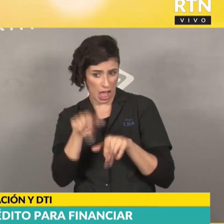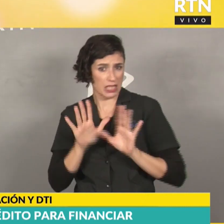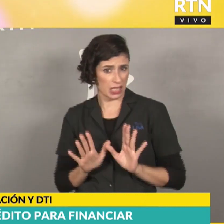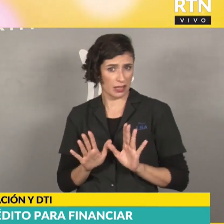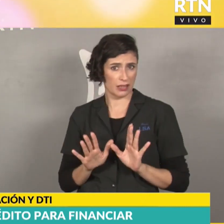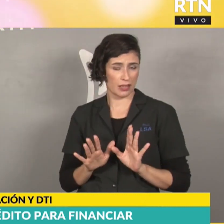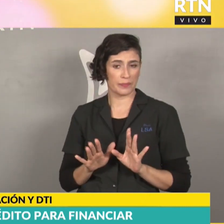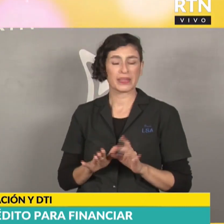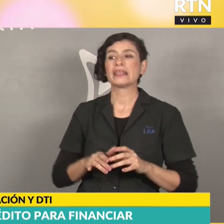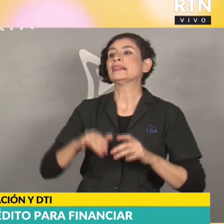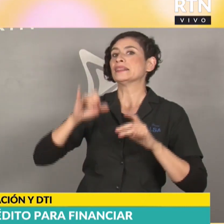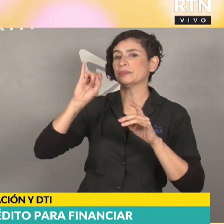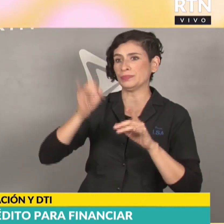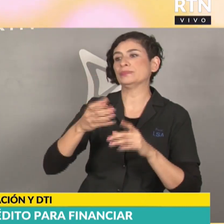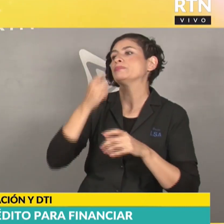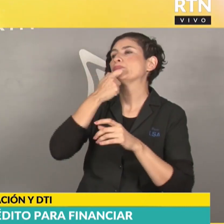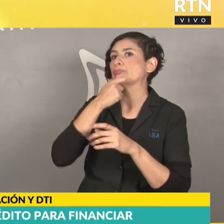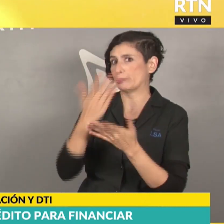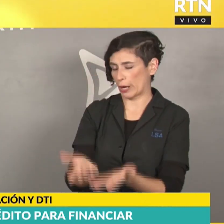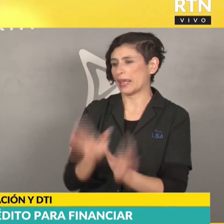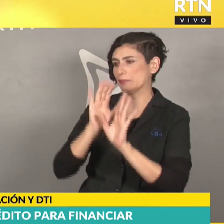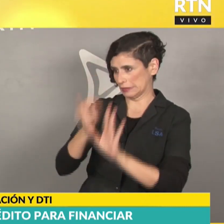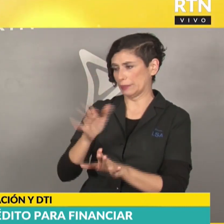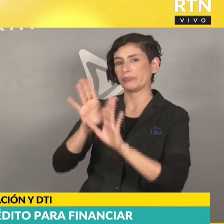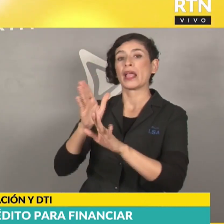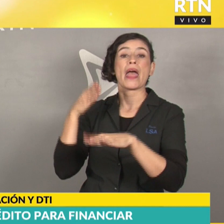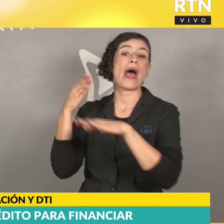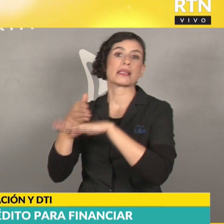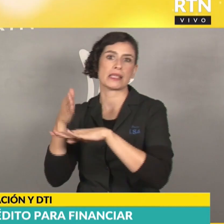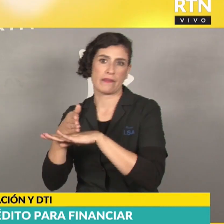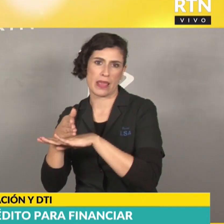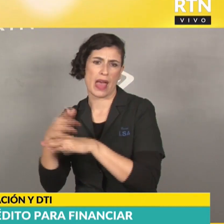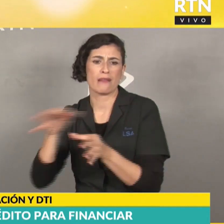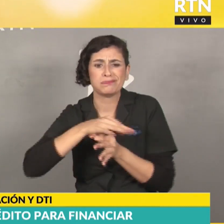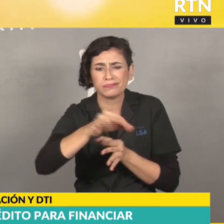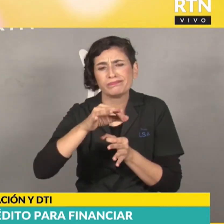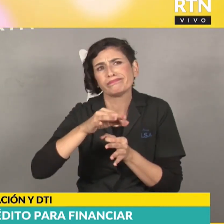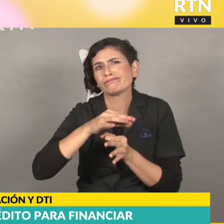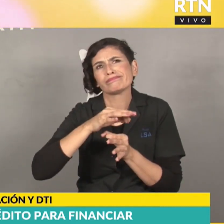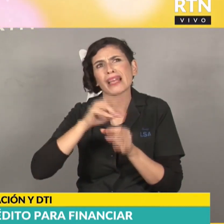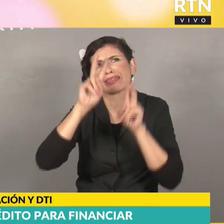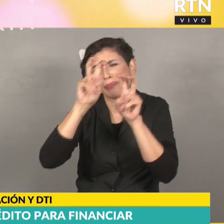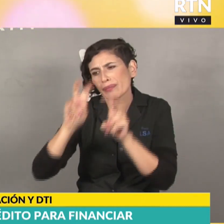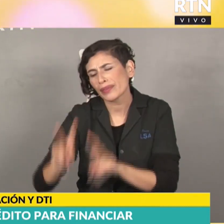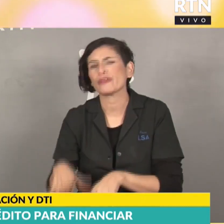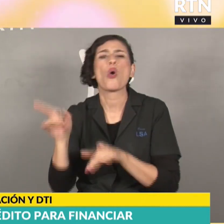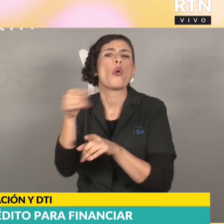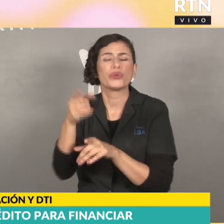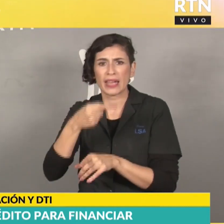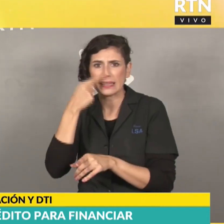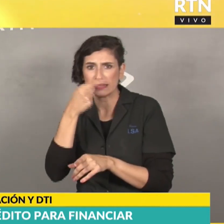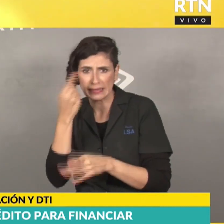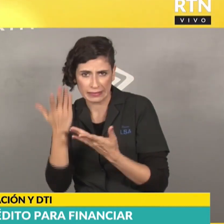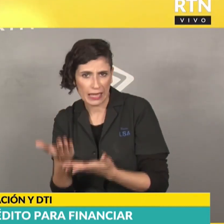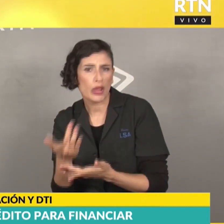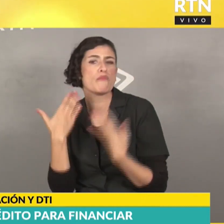por básicamente. Por ejemplo, accesibilidad. Vas a poder tener... Es una línea muy amplia, a todos los que estén interesados se pueden comunicar con